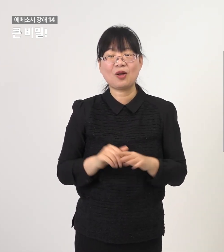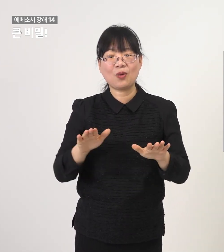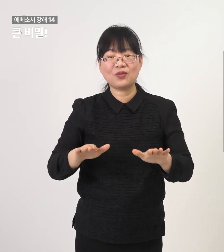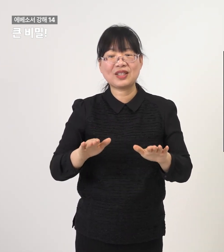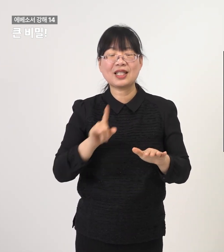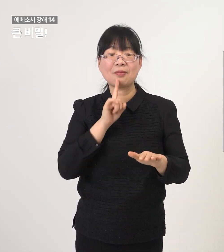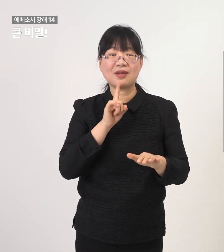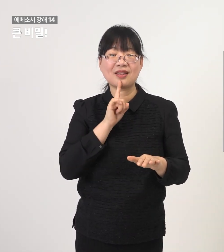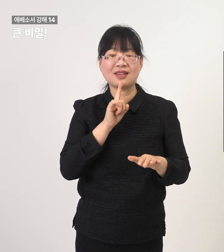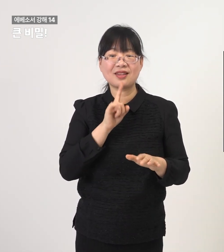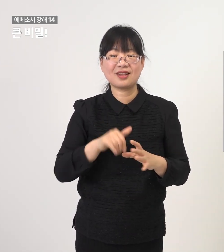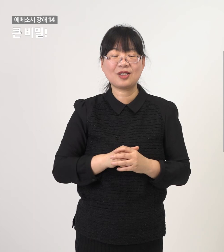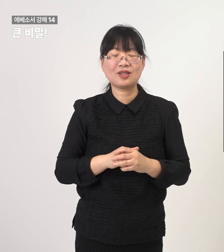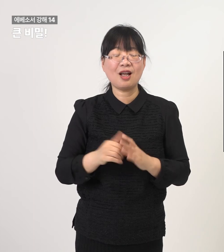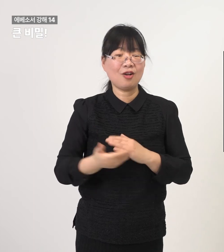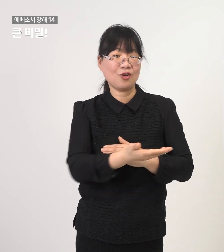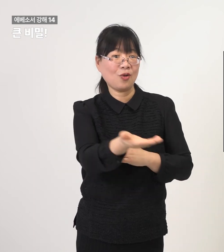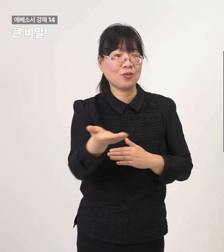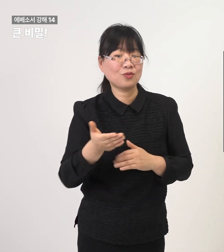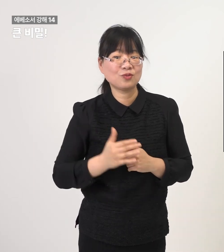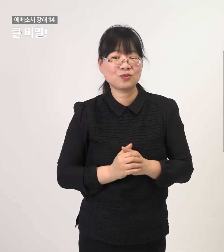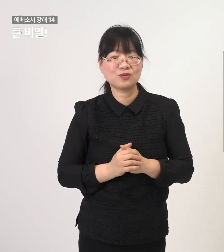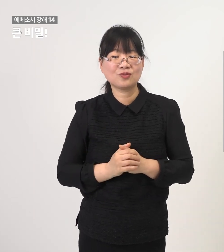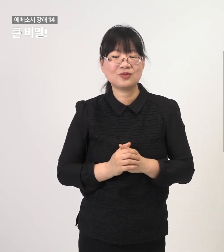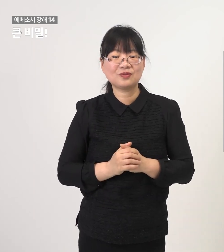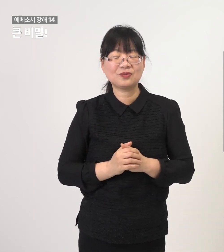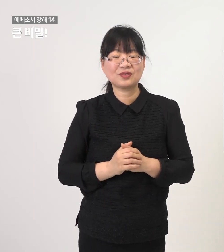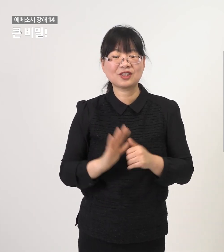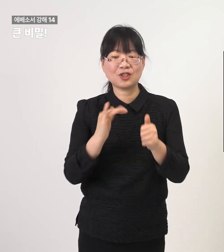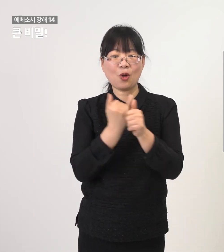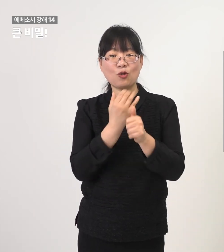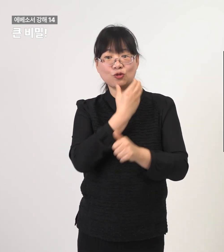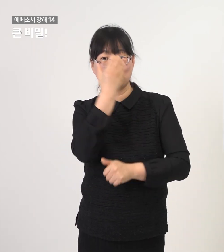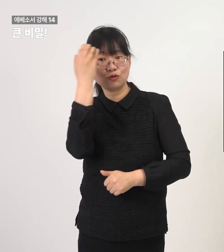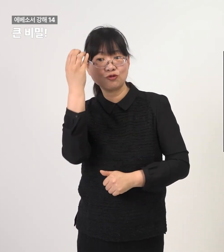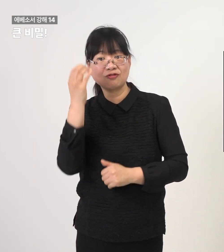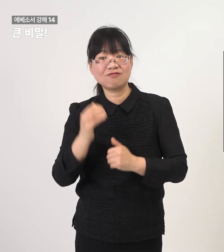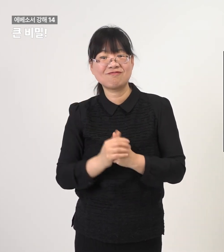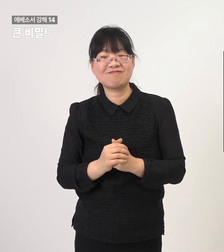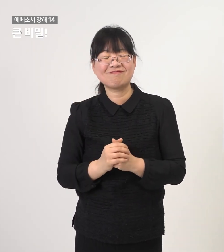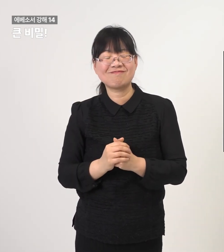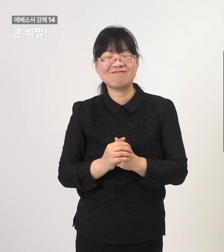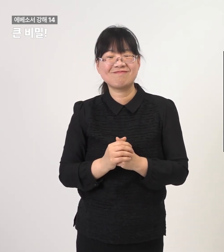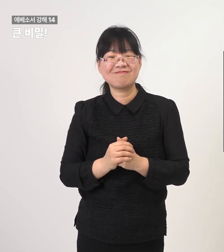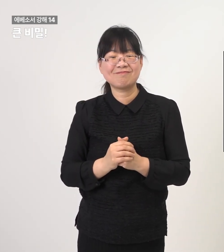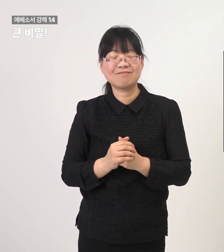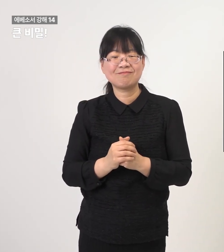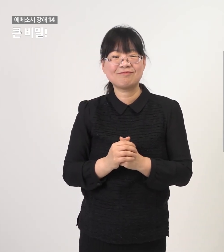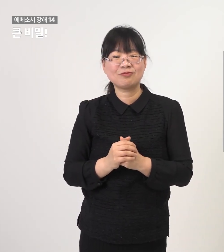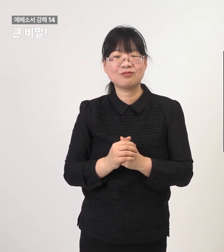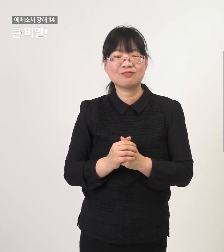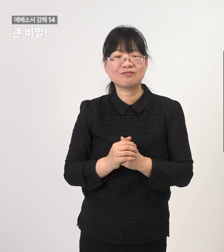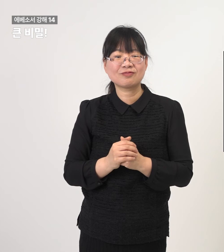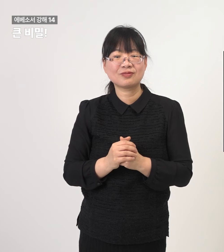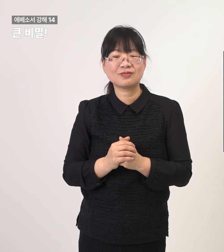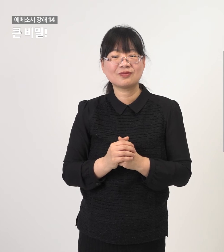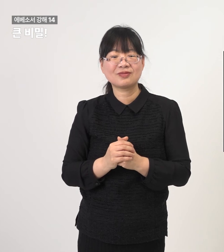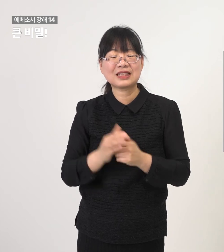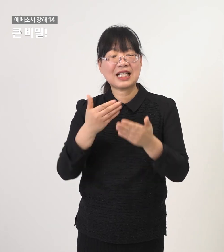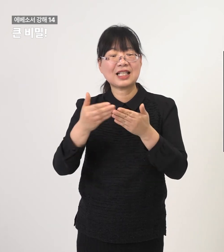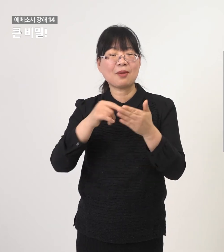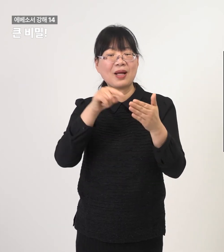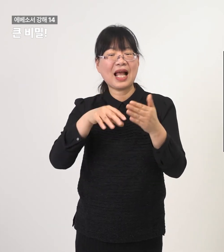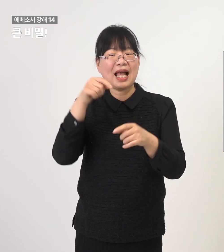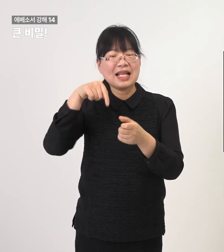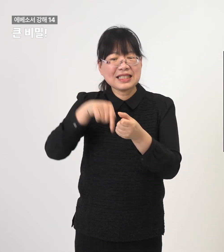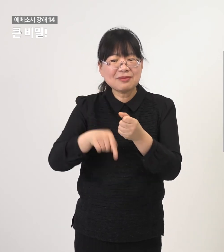오늘 이 말씀이 여러분들의 또 결혼을 꿈꾸는 그 이상의 그림 속에 깊은